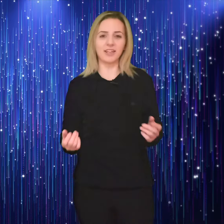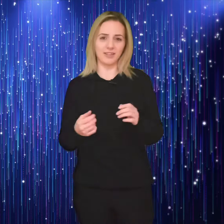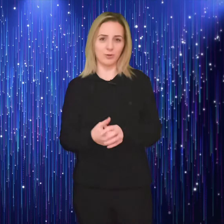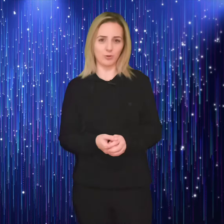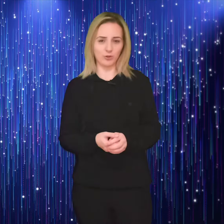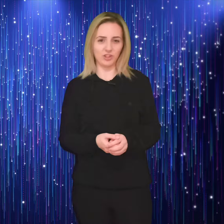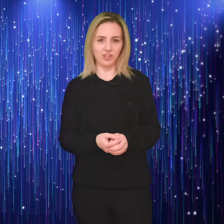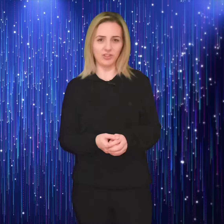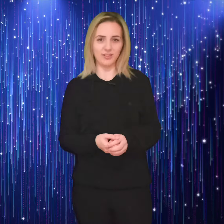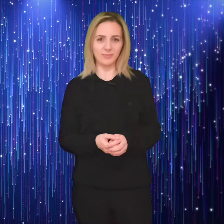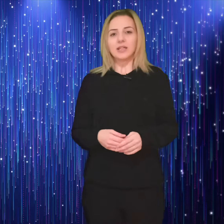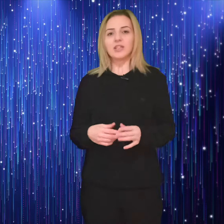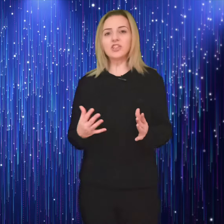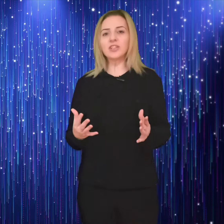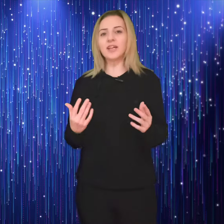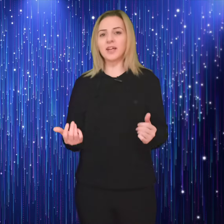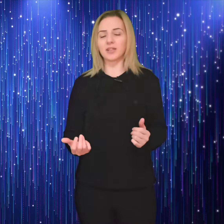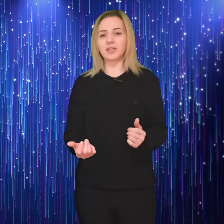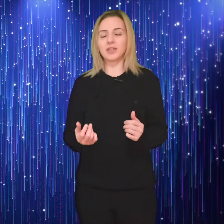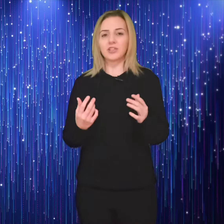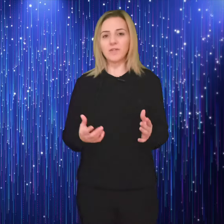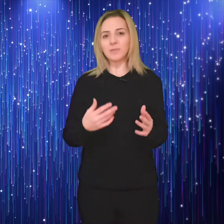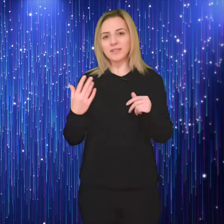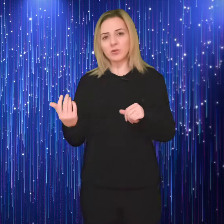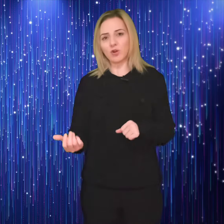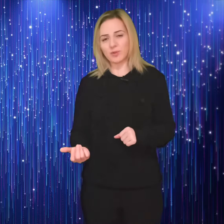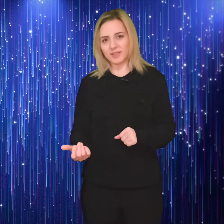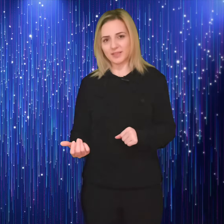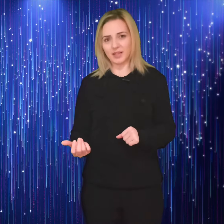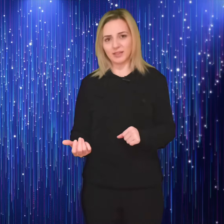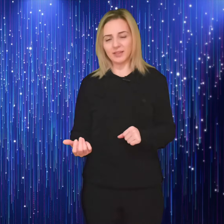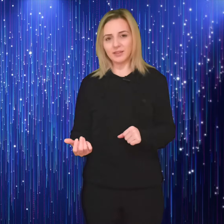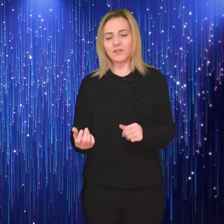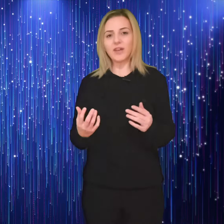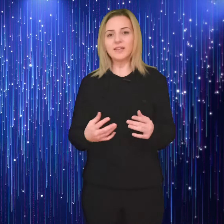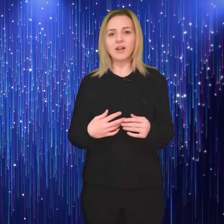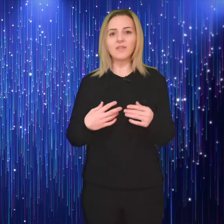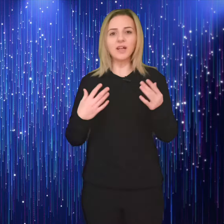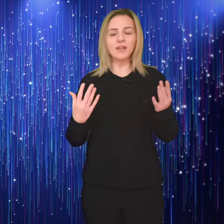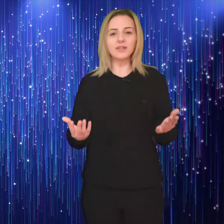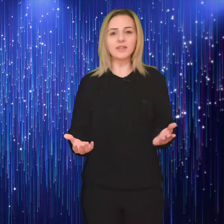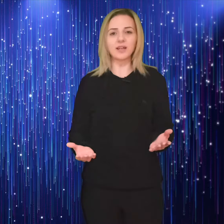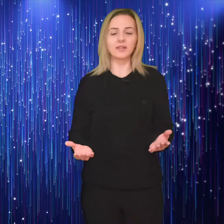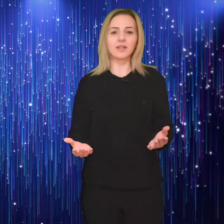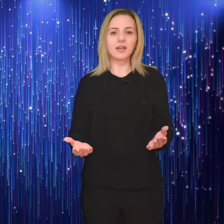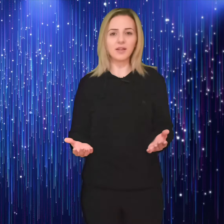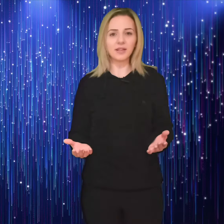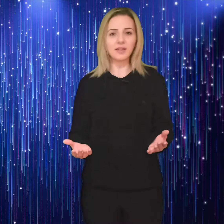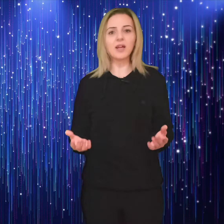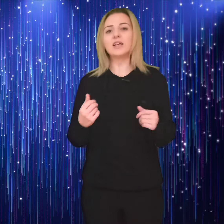ışık kaynakları konusunu işleyeceğiz. Işık yayarak çevremizi görmemizi sağlayan ve etrafını